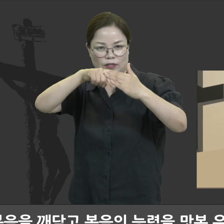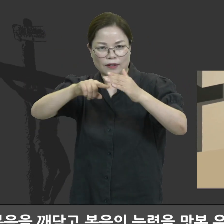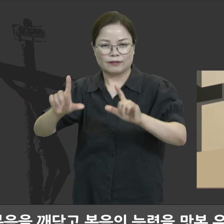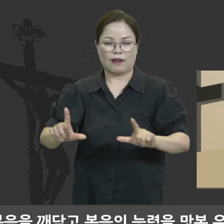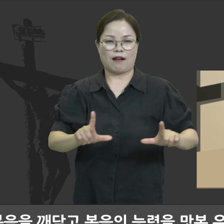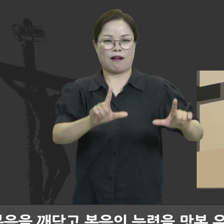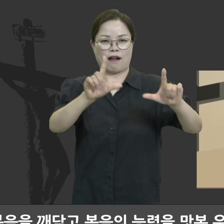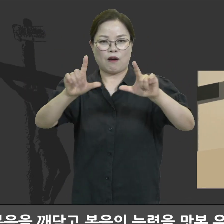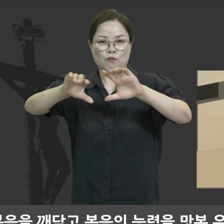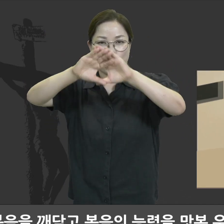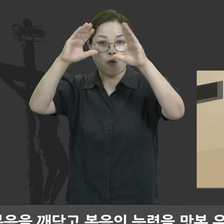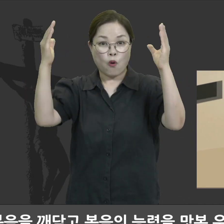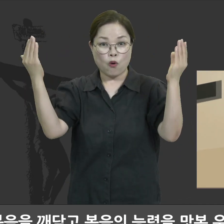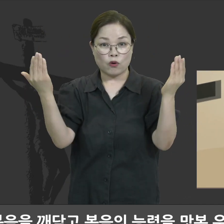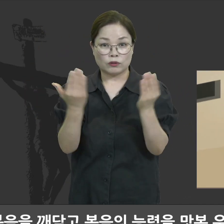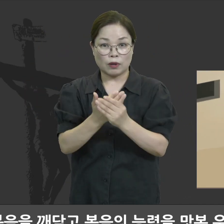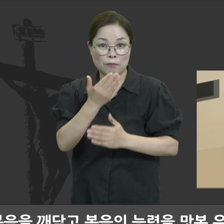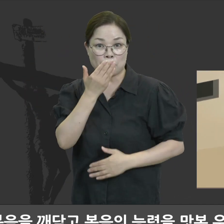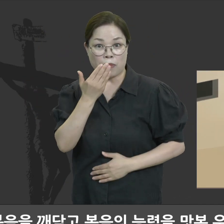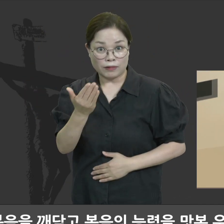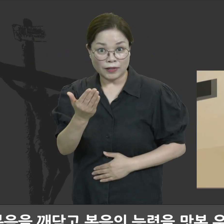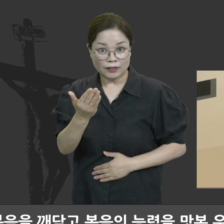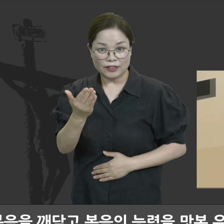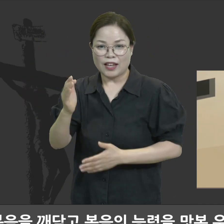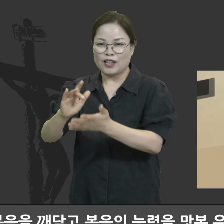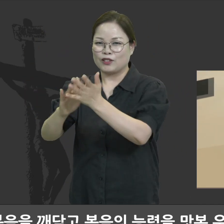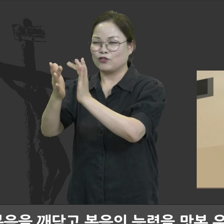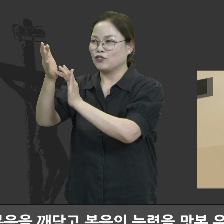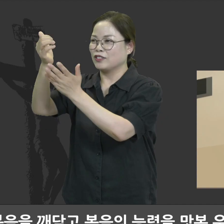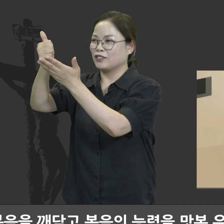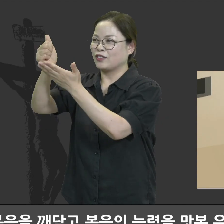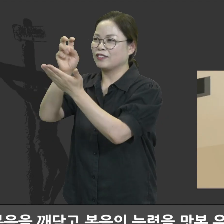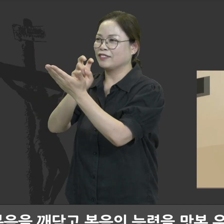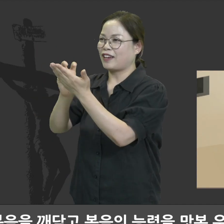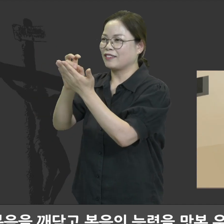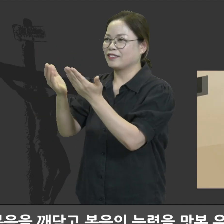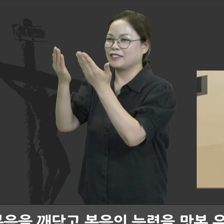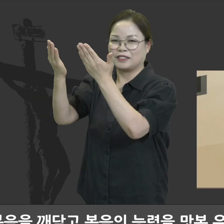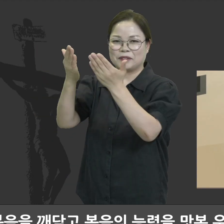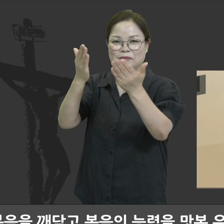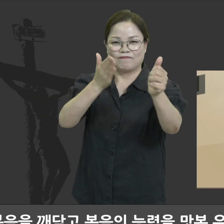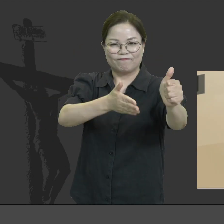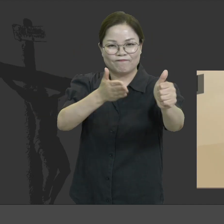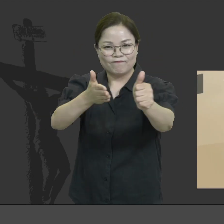걸어가며 이 모든 일을 가능하게 하신 그리스도를 찬양해야 합니다.